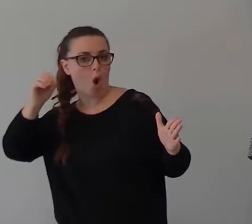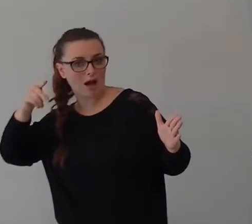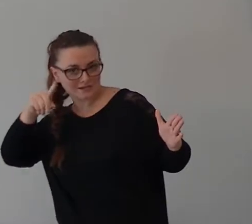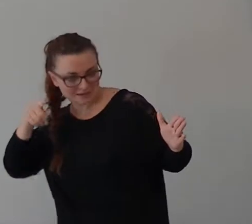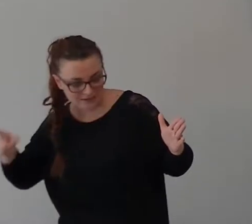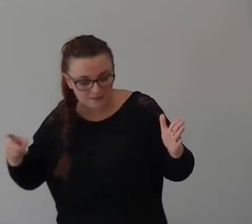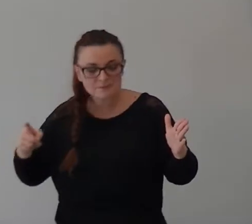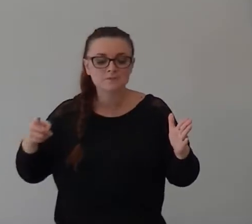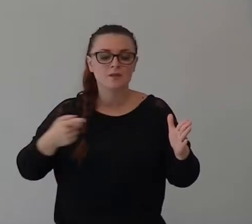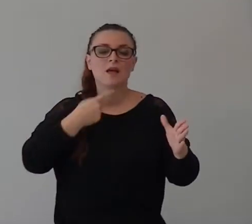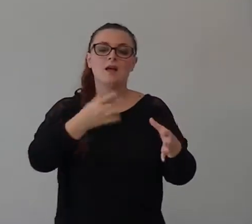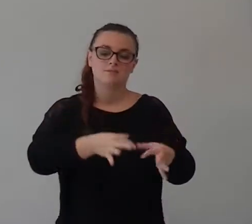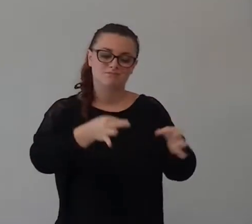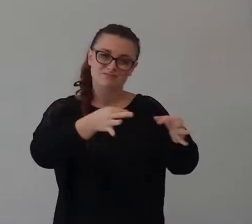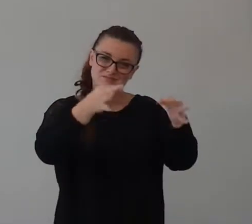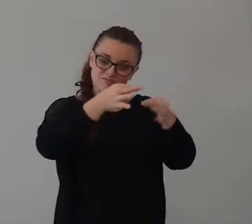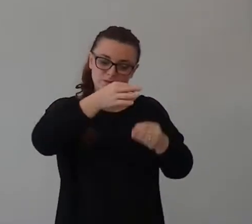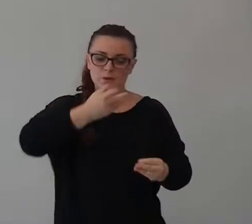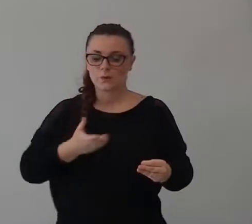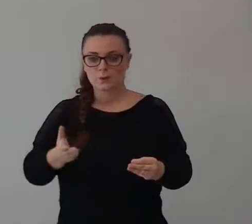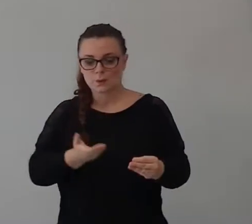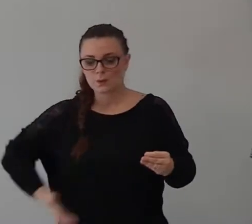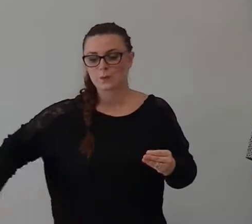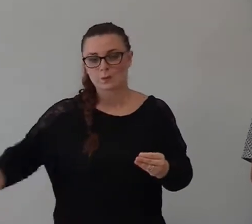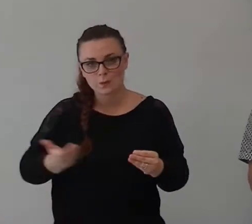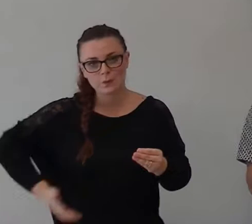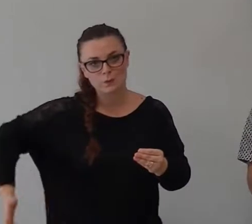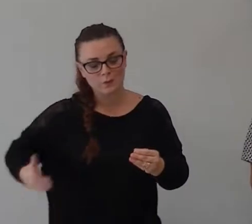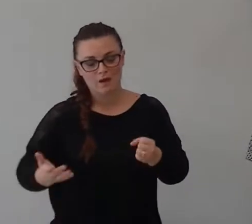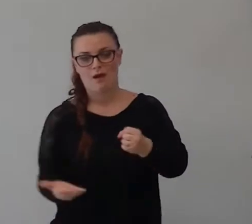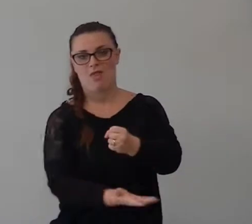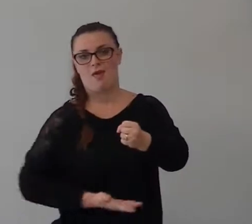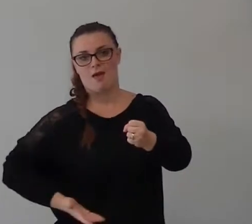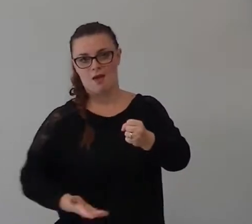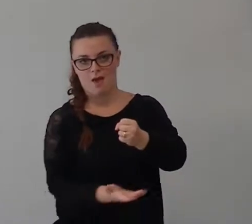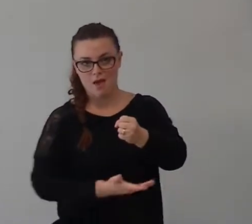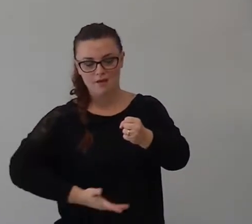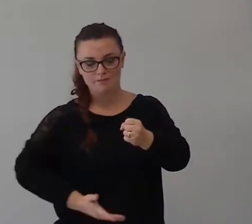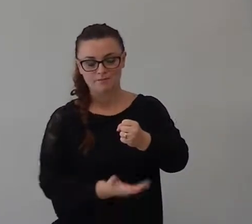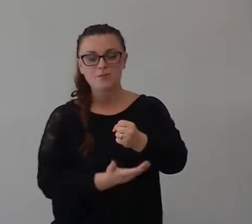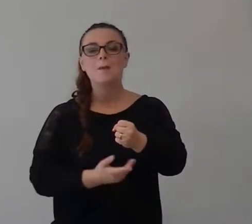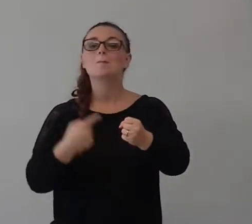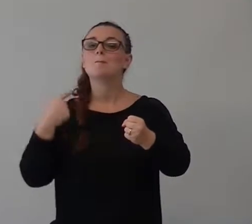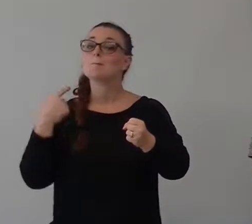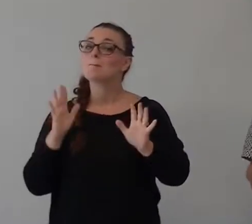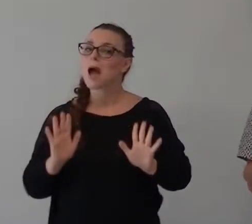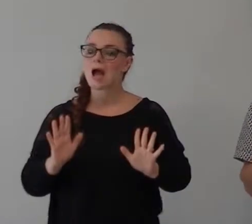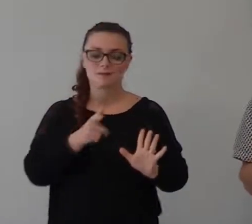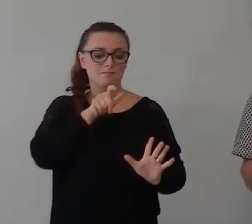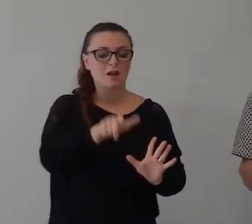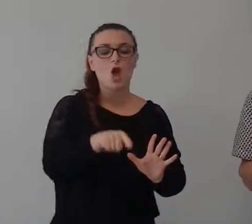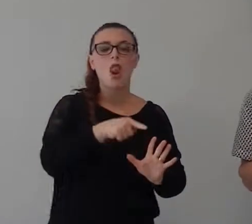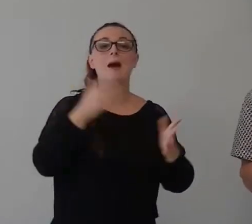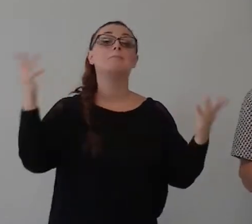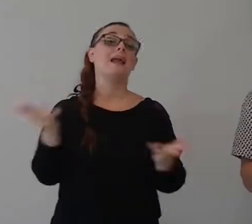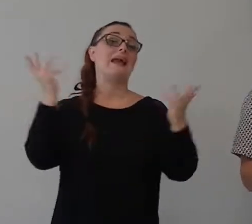caso è sarcastico, è ironico. Dice per caso, come dire,